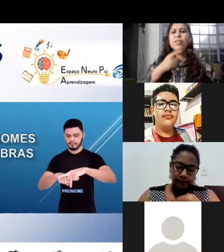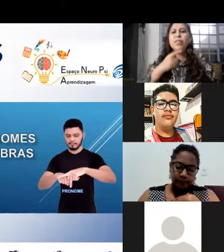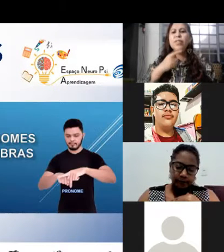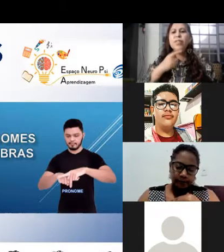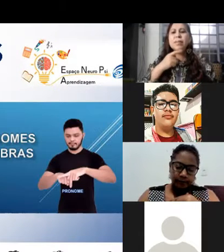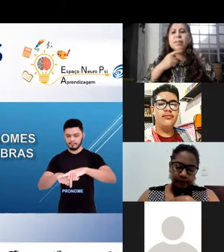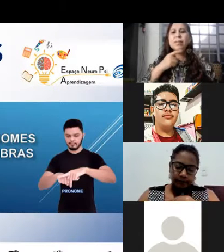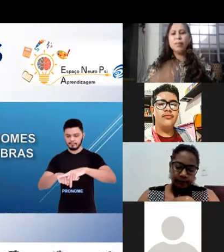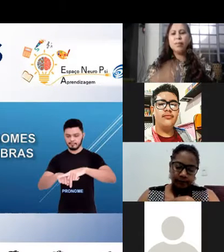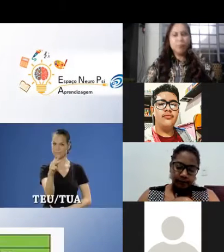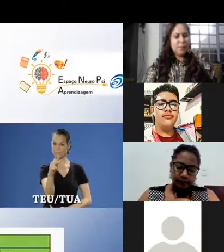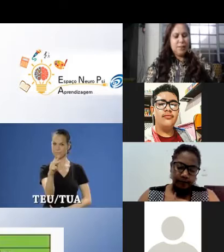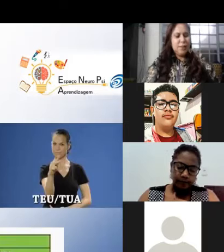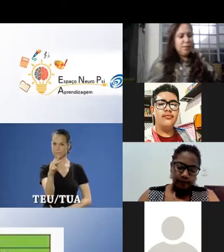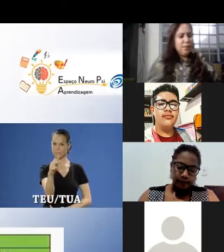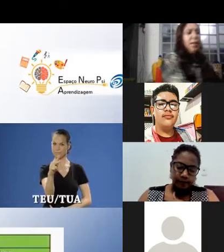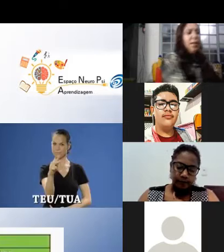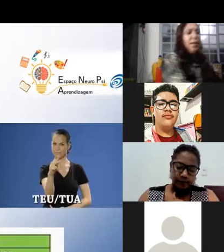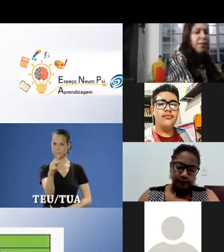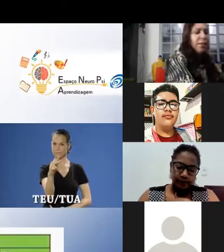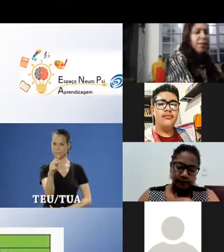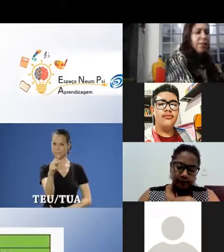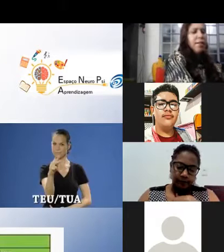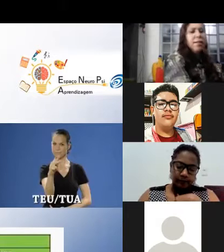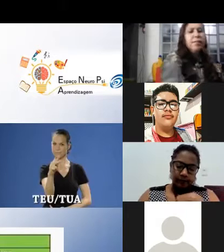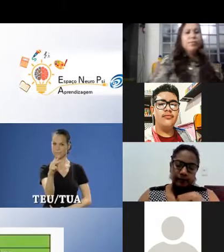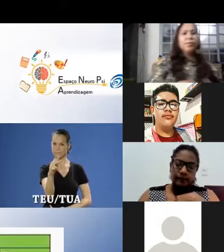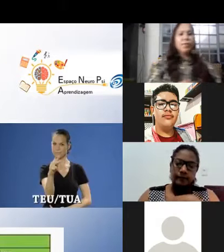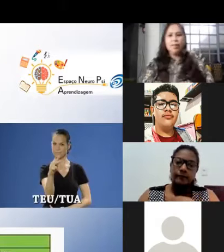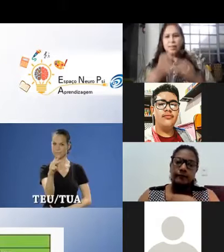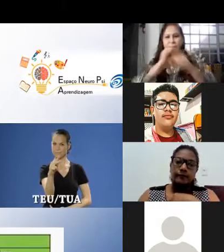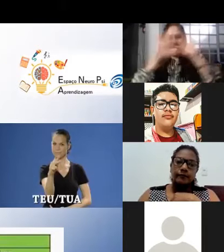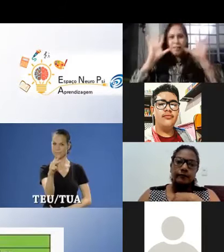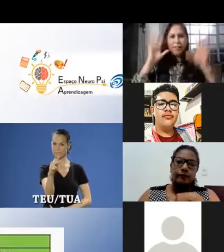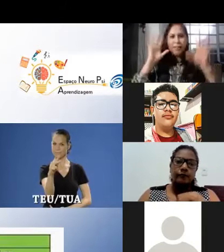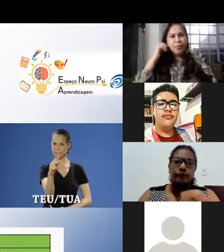Alguma dúvida, pessoal? Tá claro, não tá?